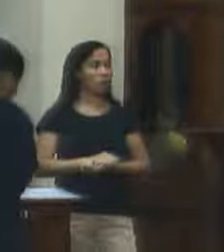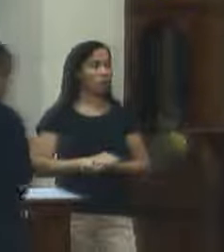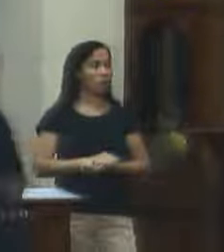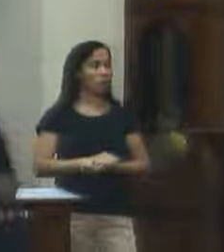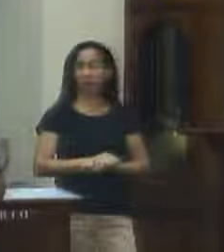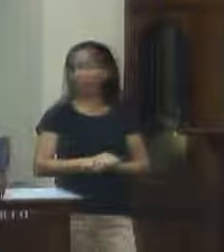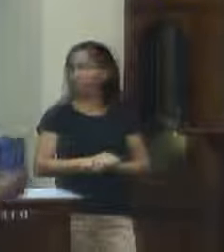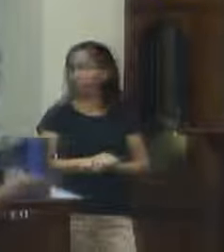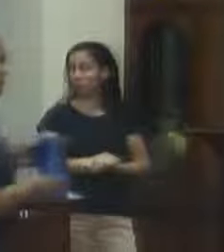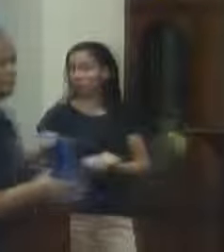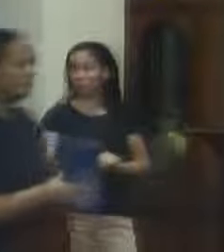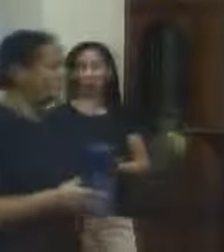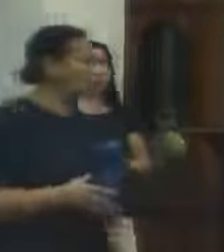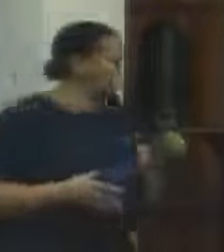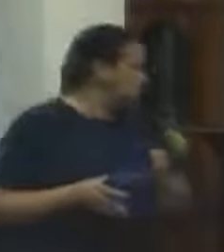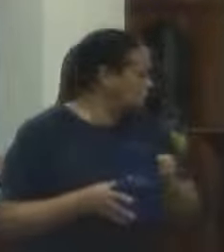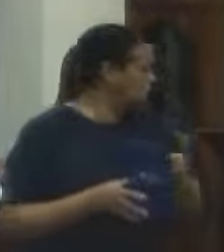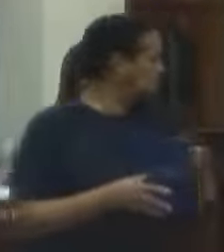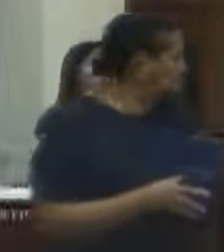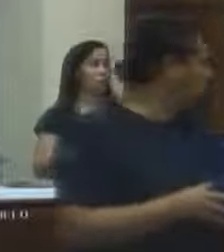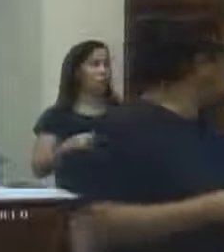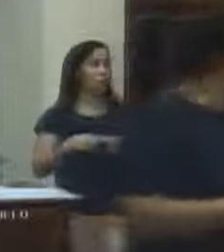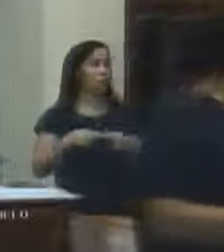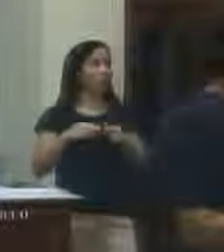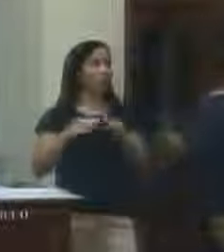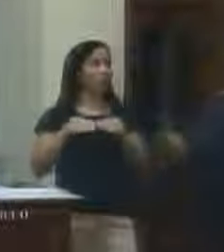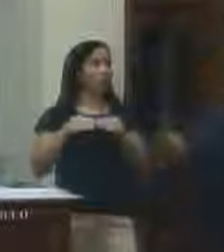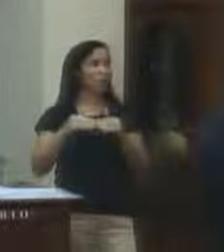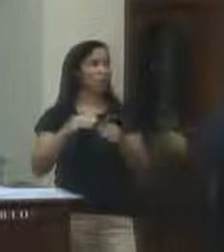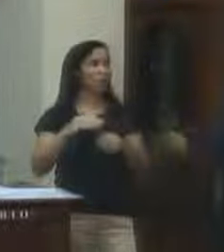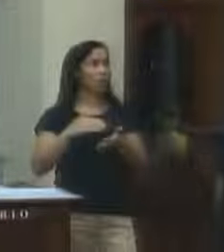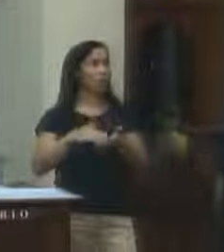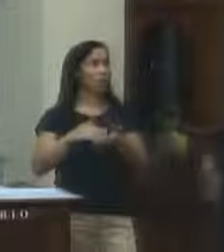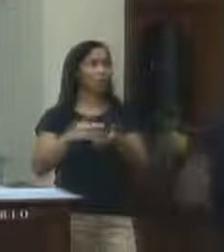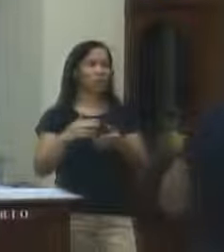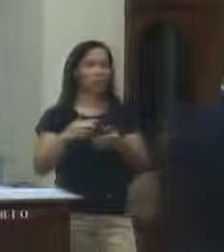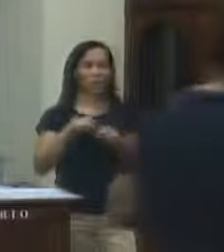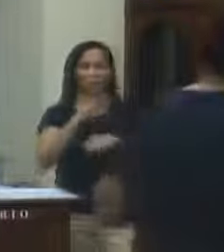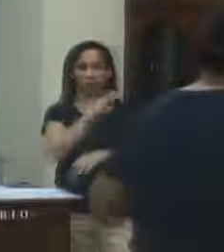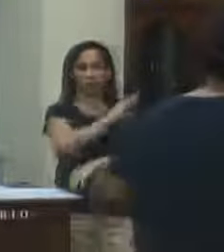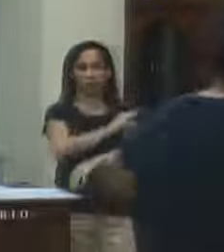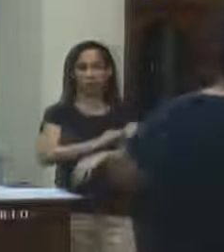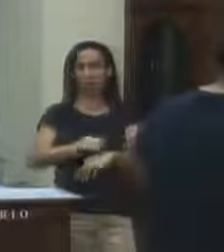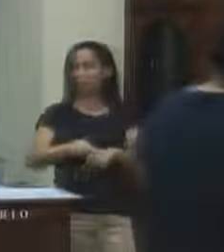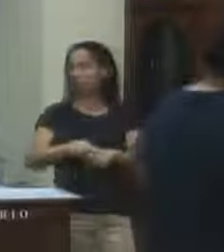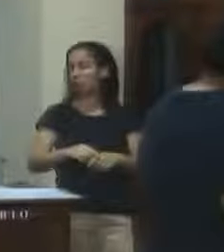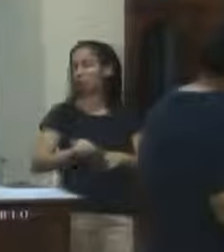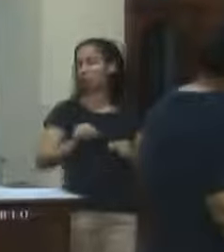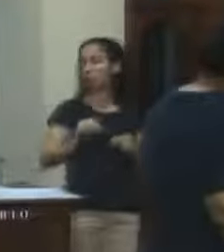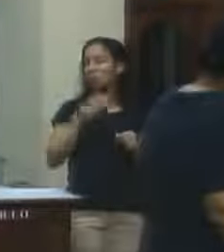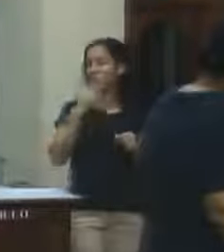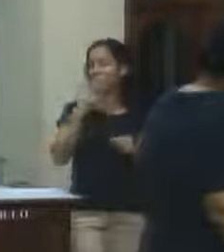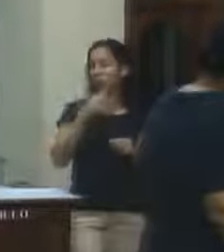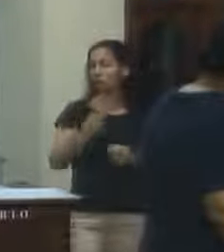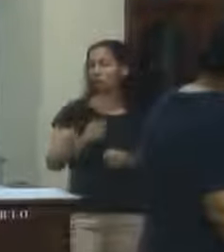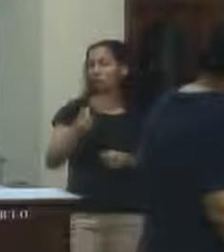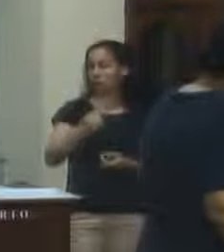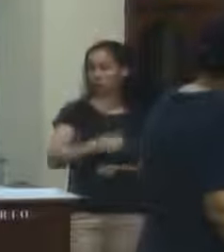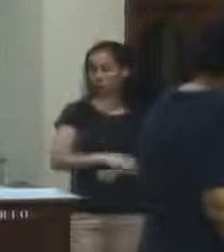Secretaria de Turismo? Provavelmente a Secretaria de Cultura e Turismo, porque ela que é responsável pelo carnaval. Tá, e quem estipula o